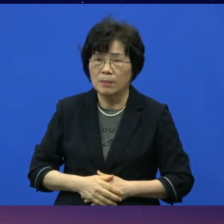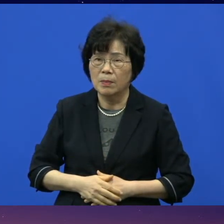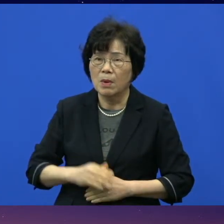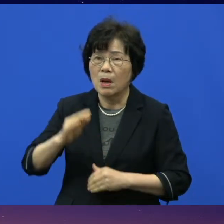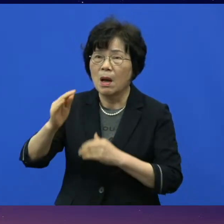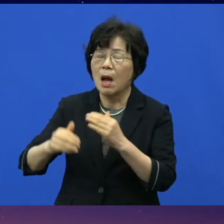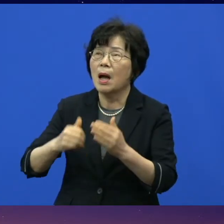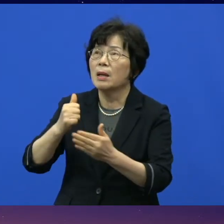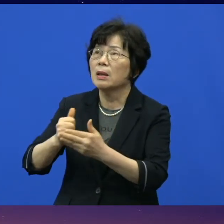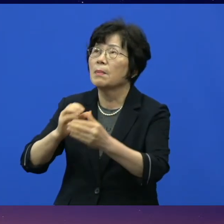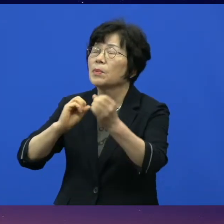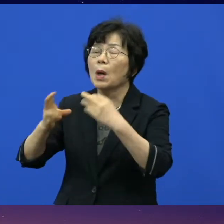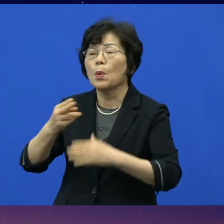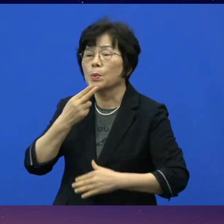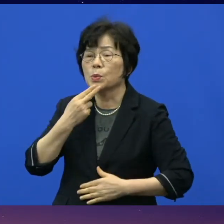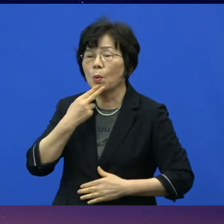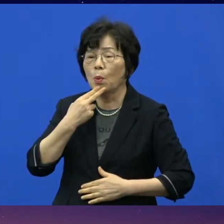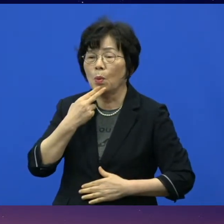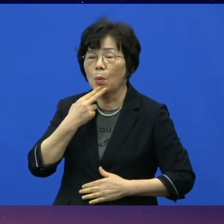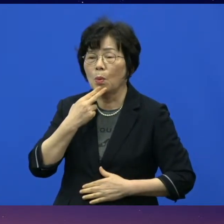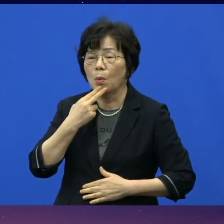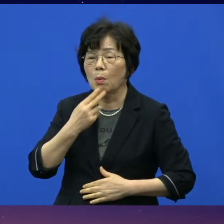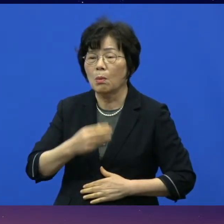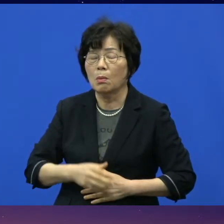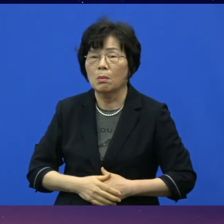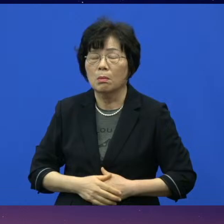하나님 답 빨리 안 해주시잖아요.